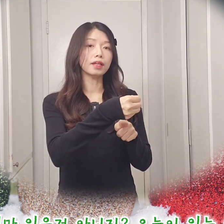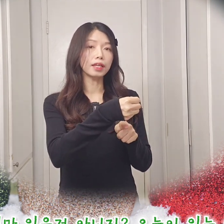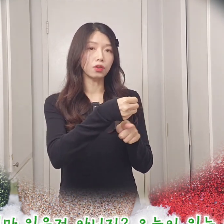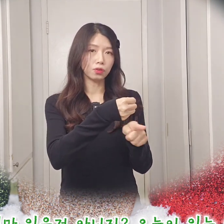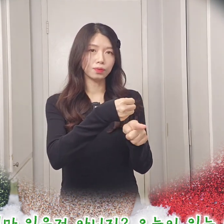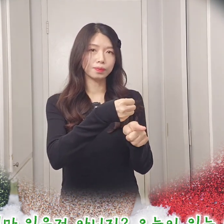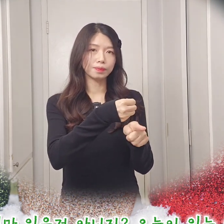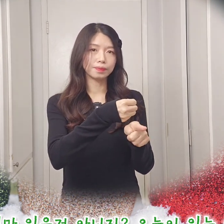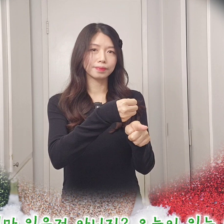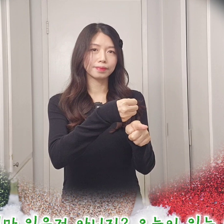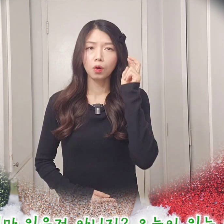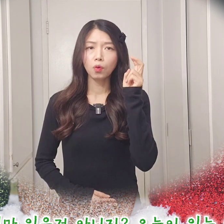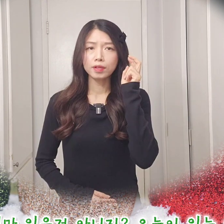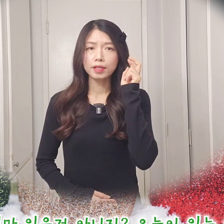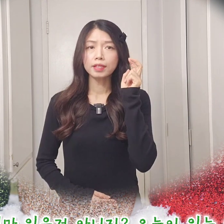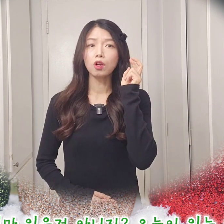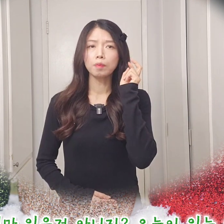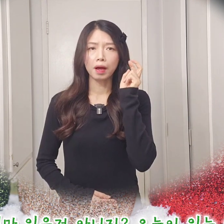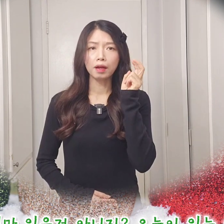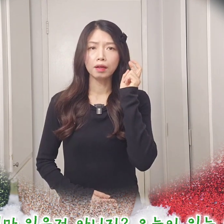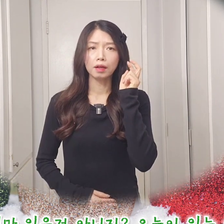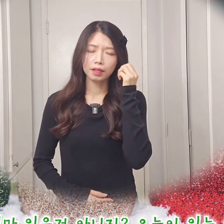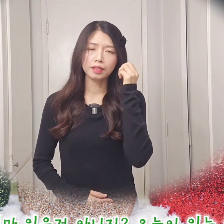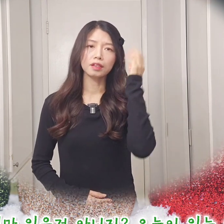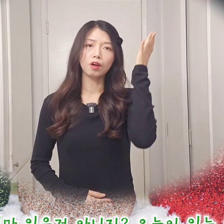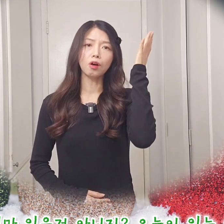이유. 혹시 설마 잊은 거